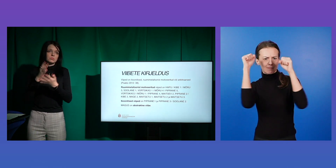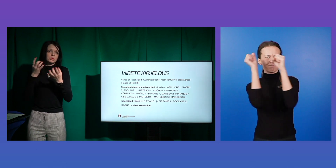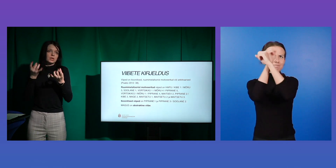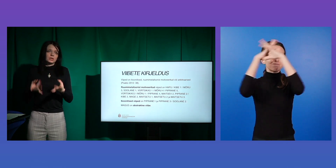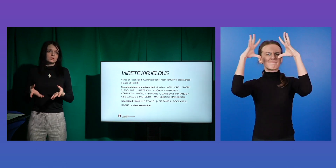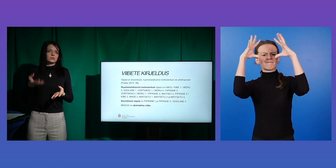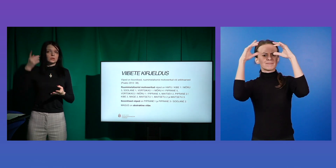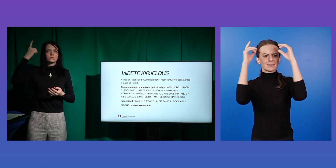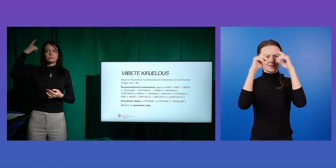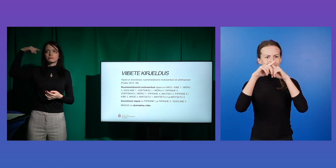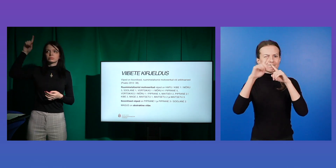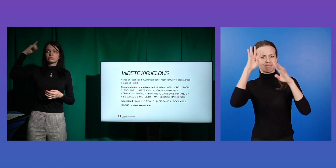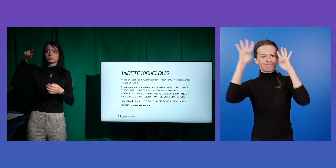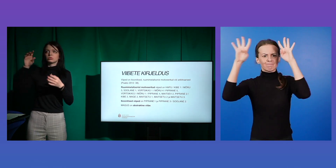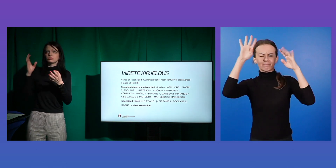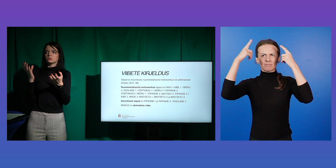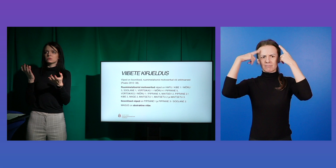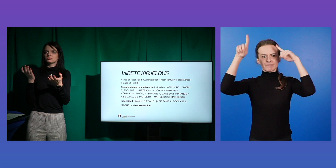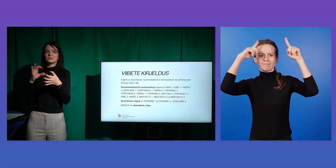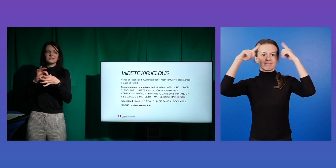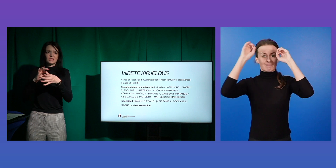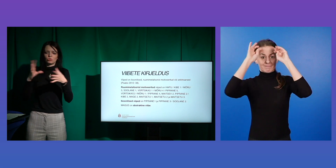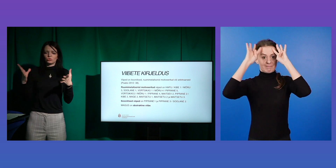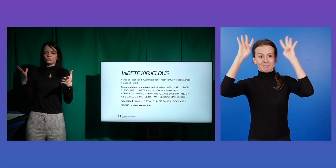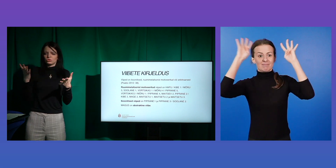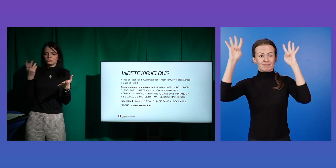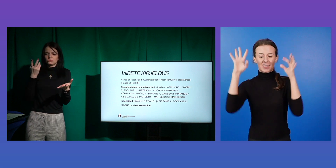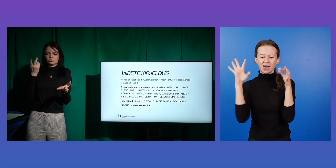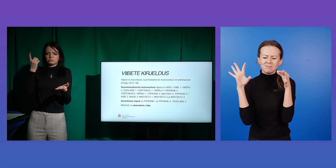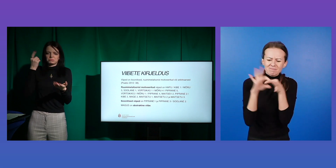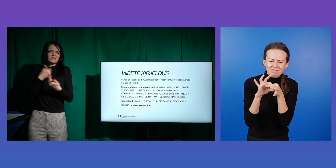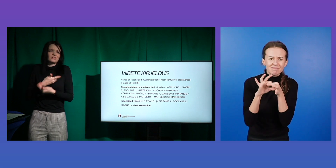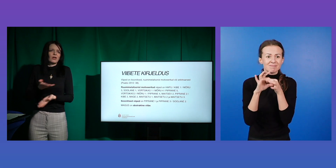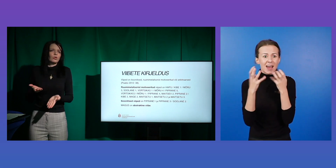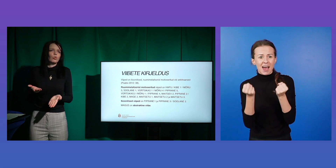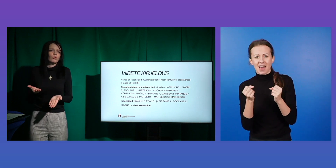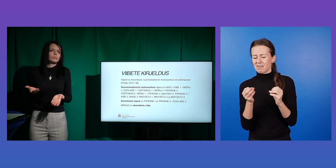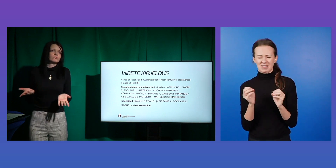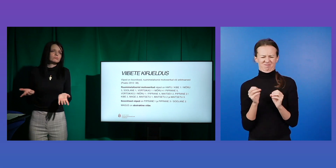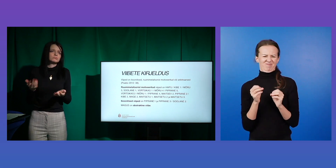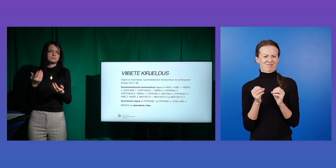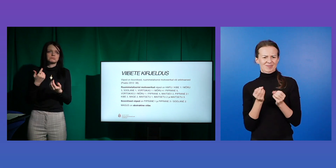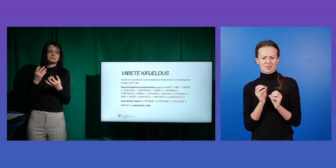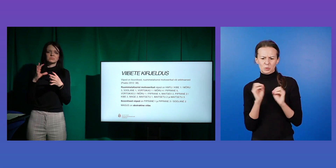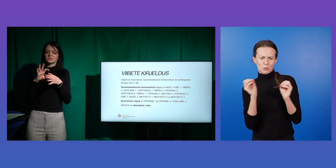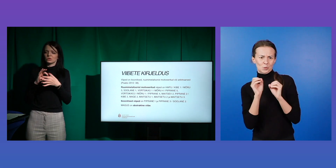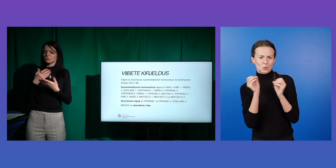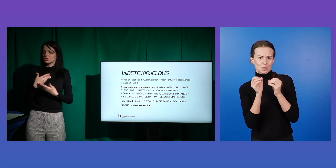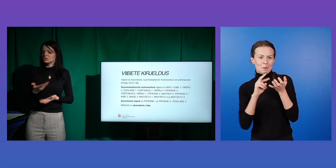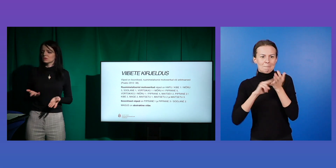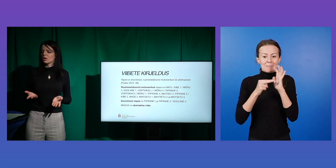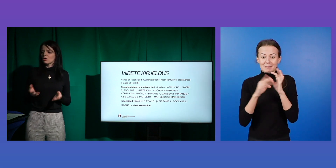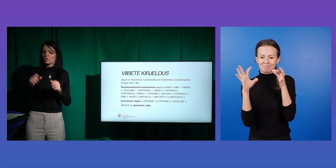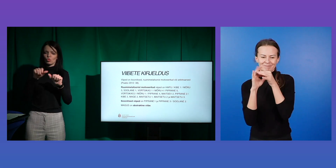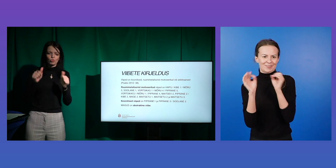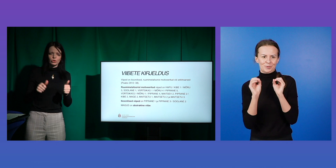Nagu pigem niisugused abstraktsemad viiped on, nad ei ole nagu seosega,